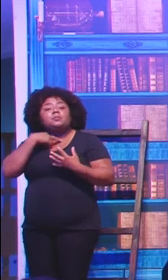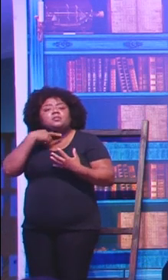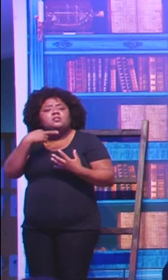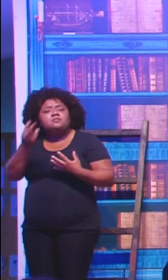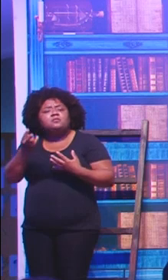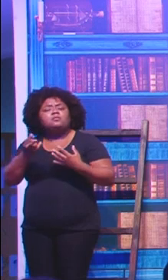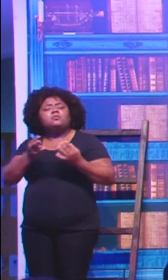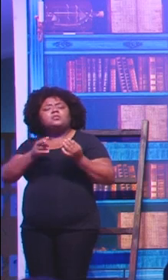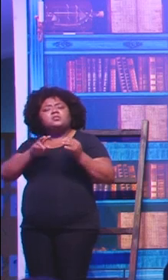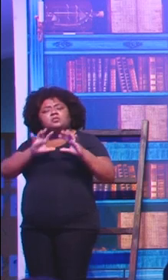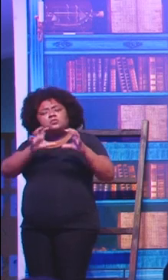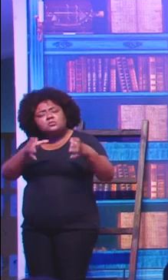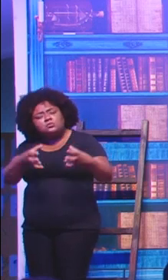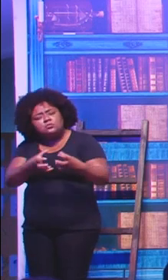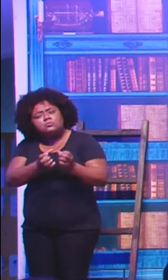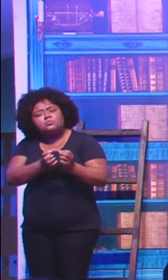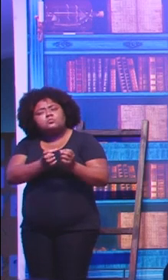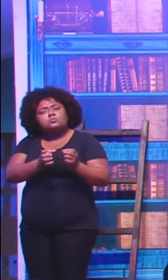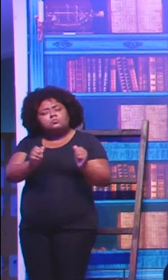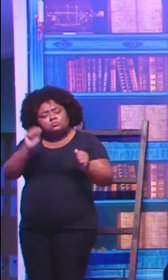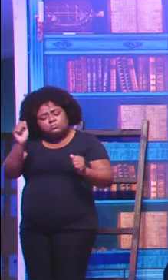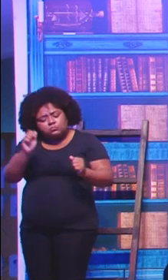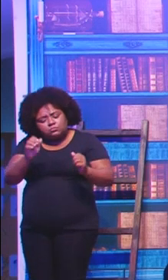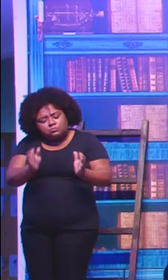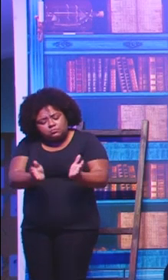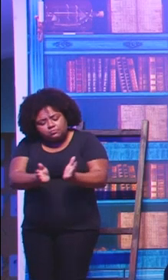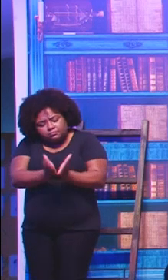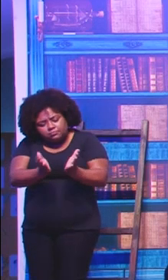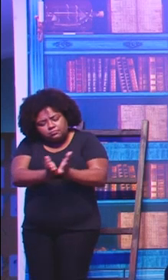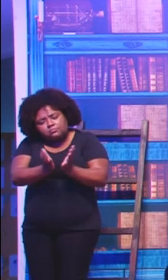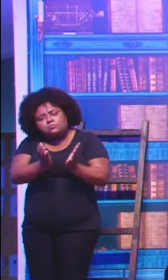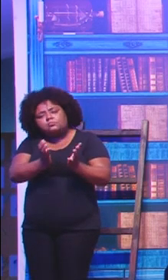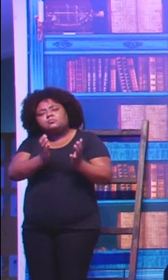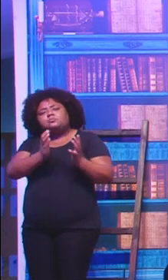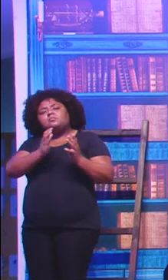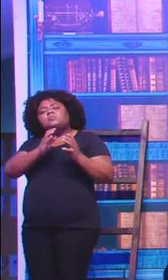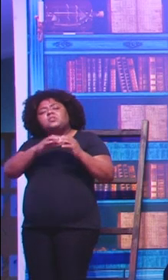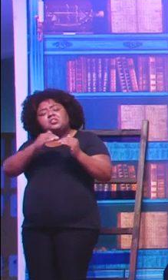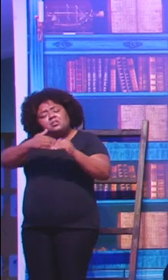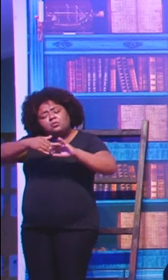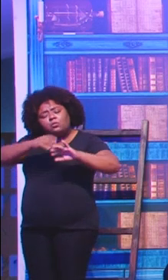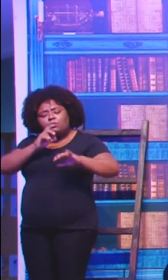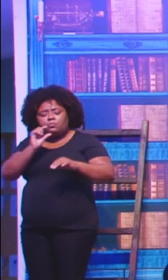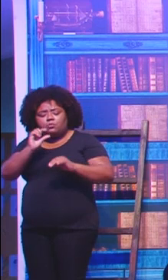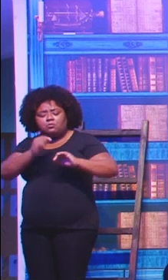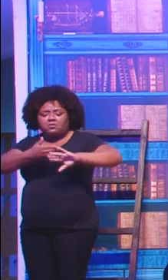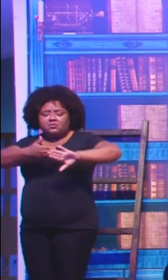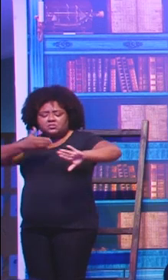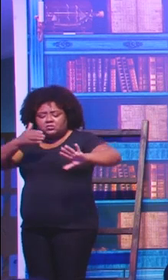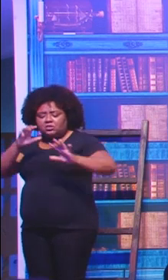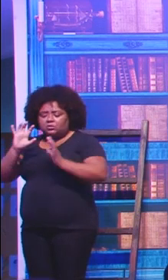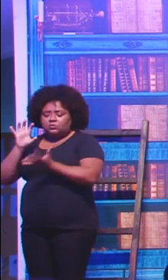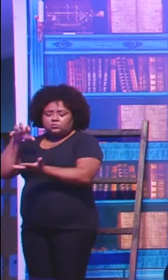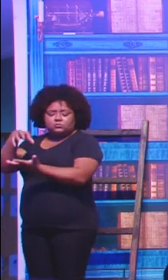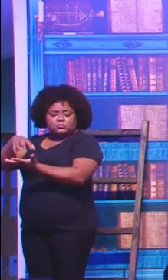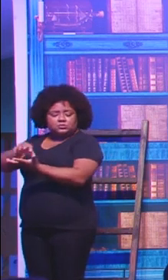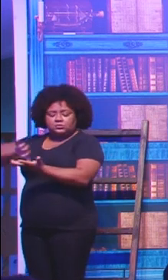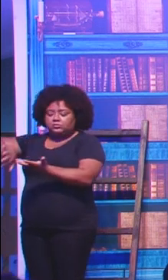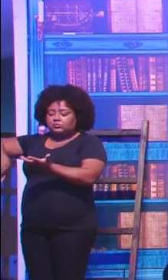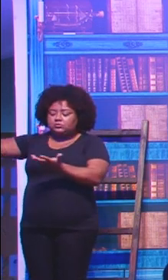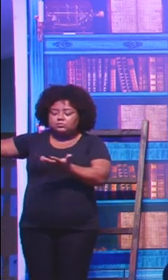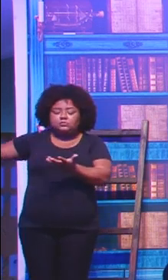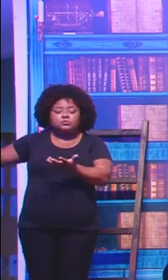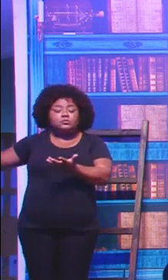mais popular, a esse contingente populacional que está afastado do centro, tá? E que, portanto,